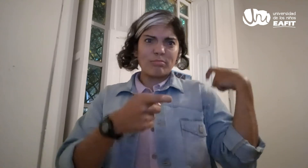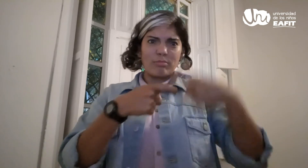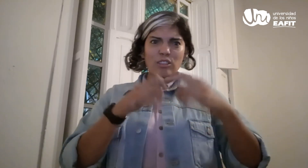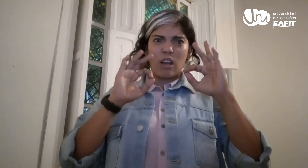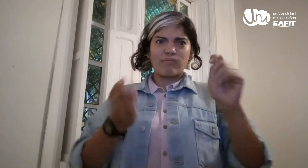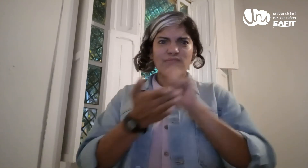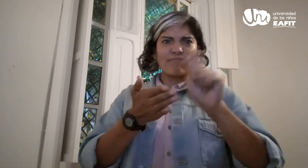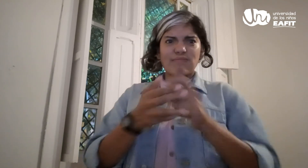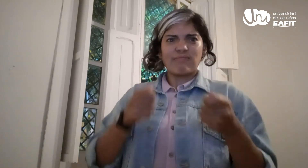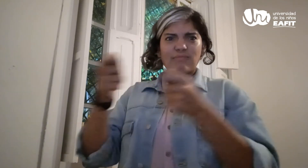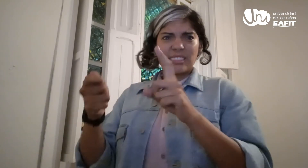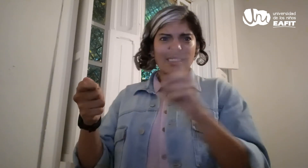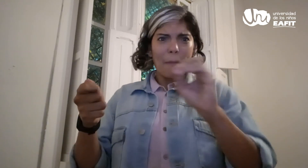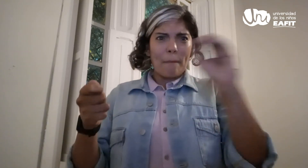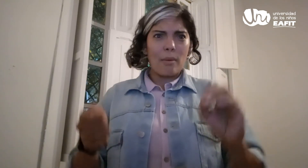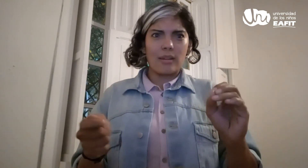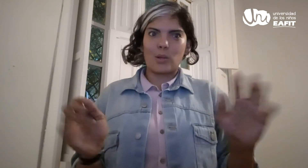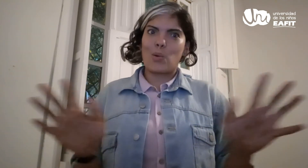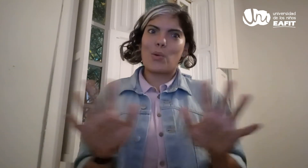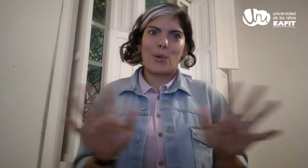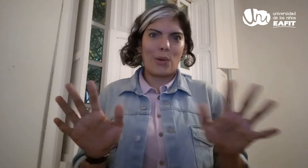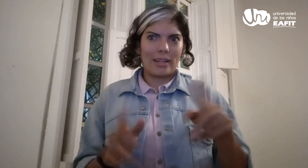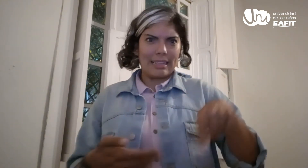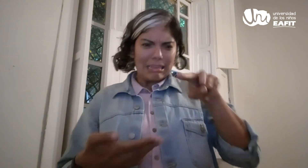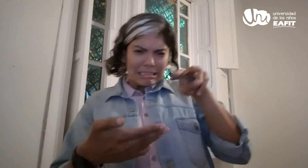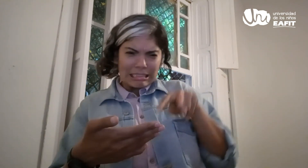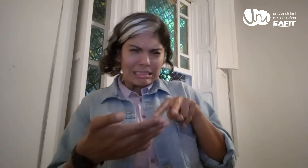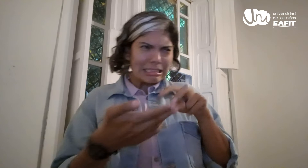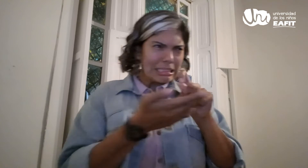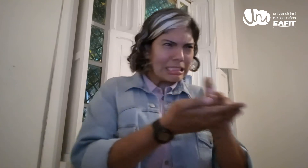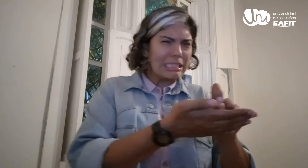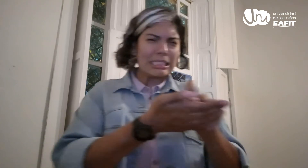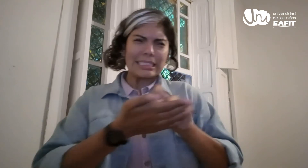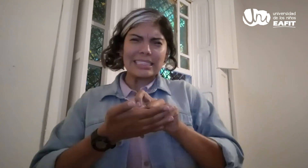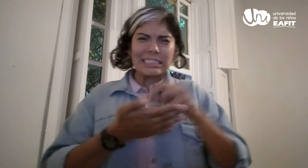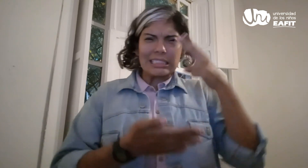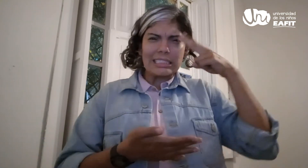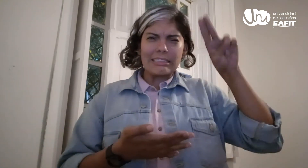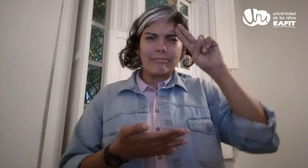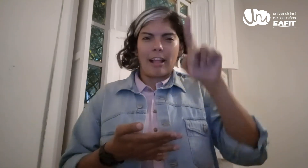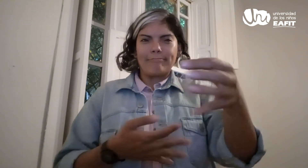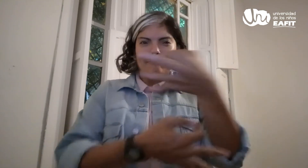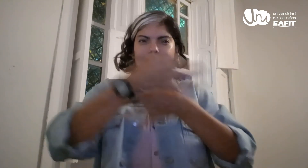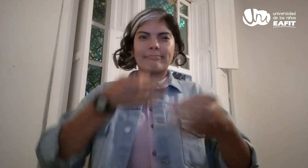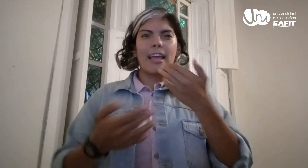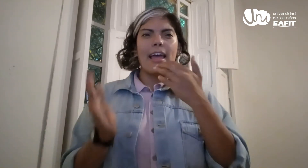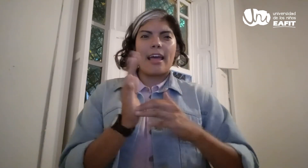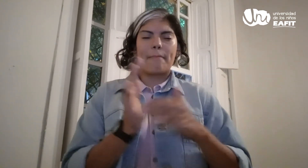es la lengua de señas y su segunda lengua es el español. Por esta razón, su escritura no es 100%